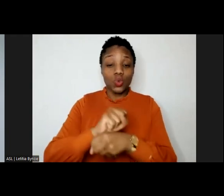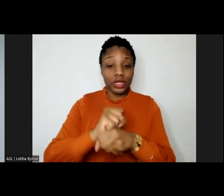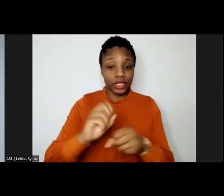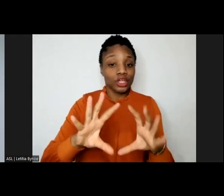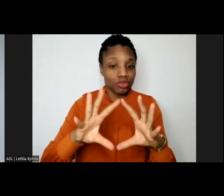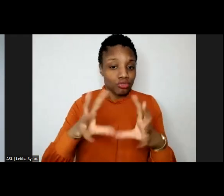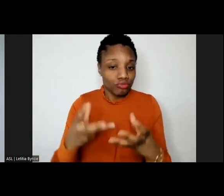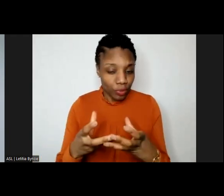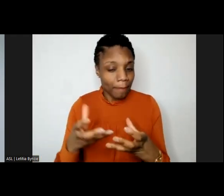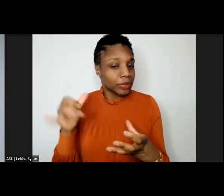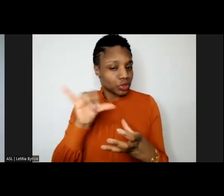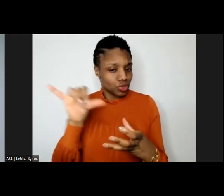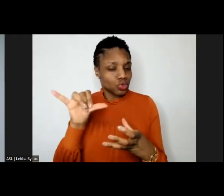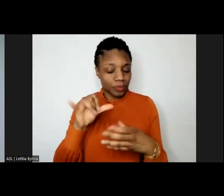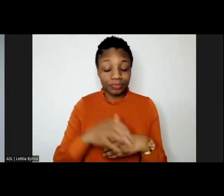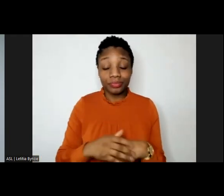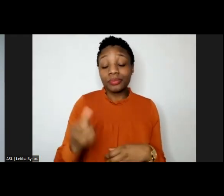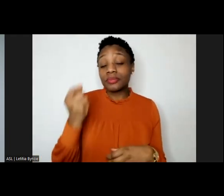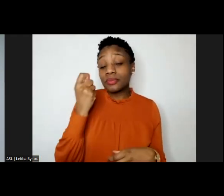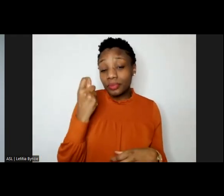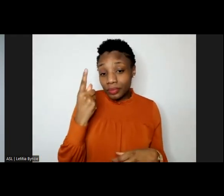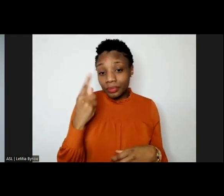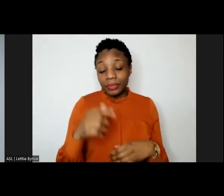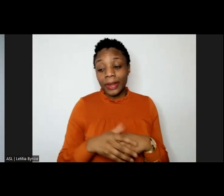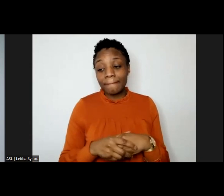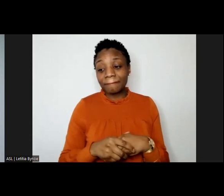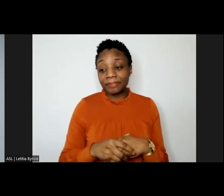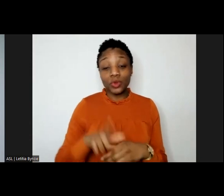donde nos damos a